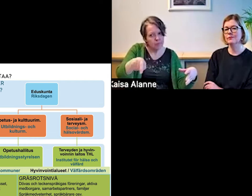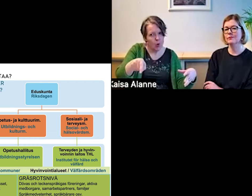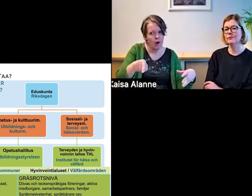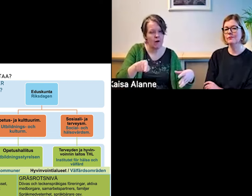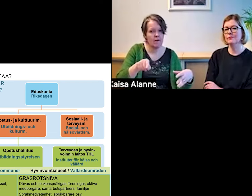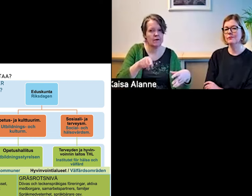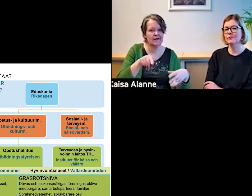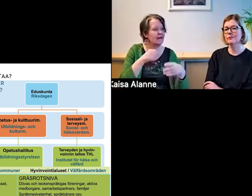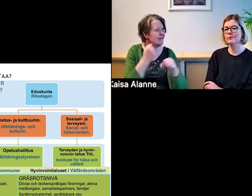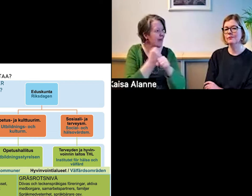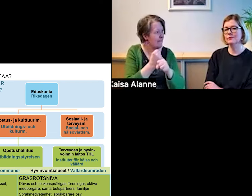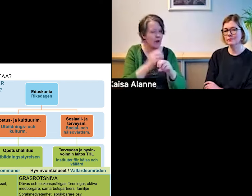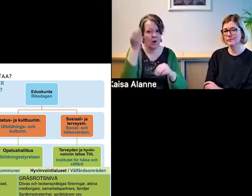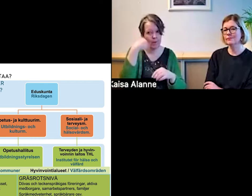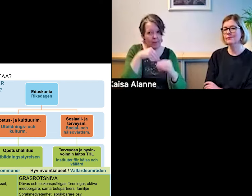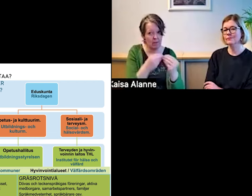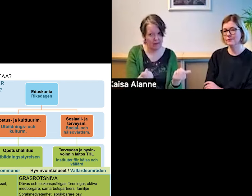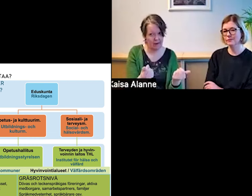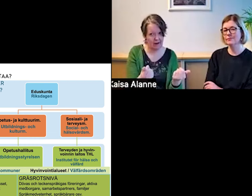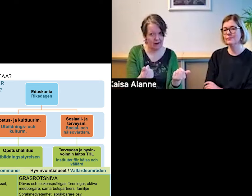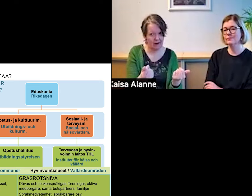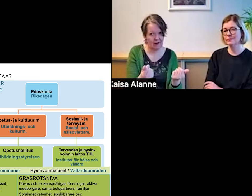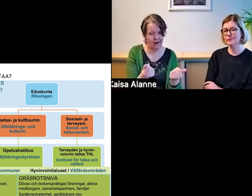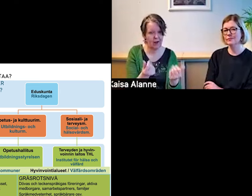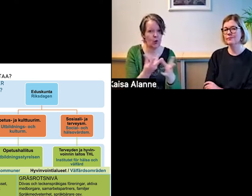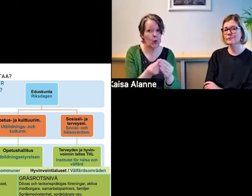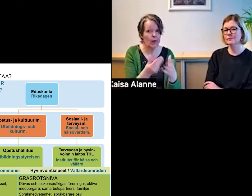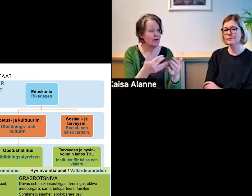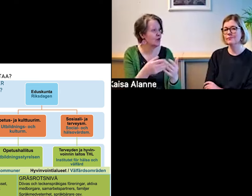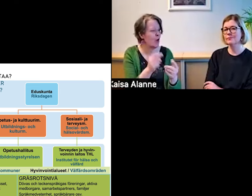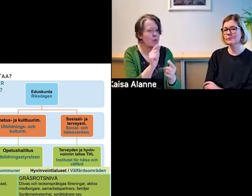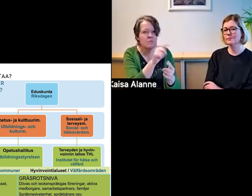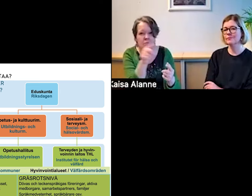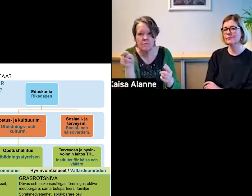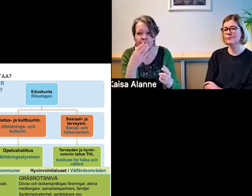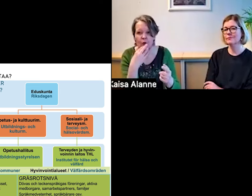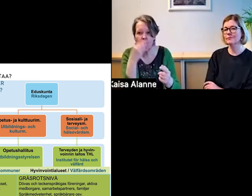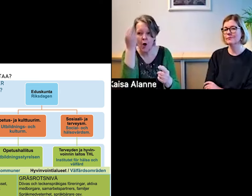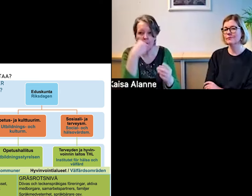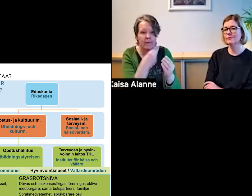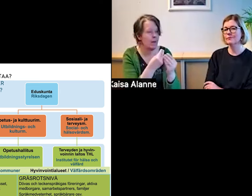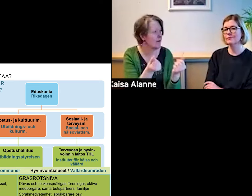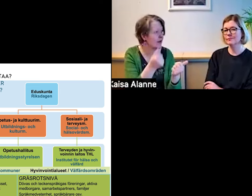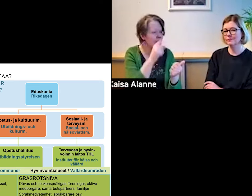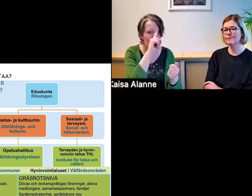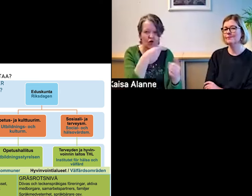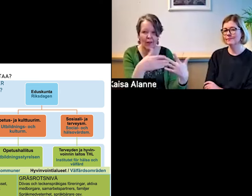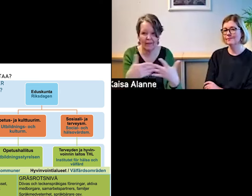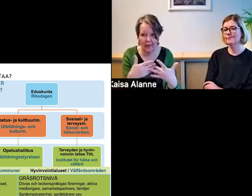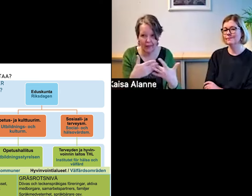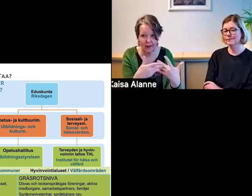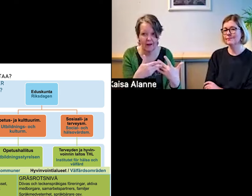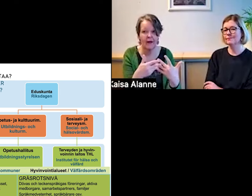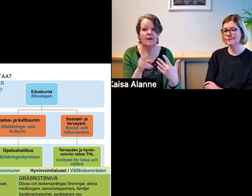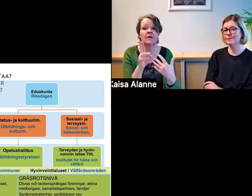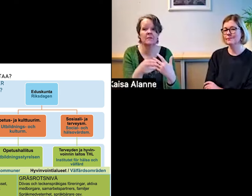ihan kirkkaana. Ja se, että viittomakielisten tulee olla mukana tekemässä tämmöisiä oppaita,